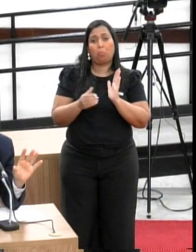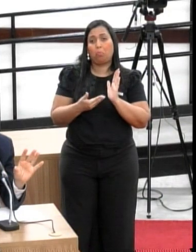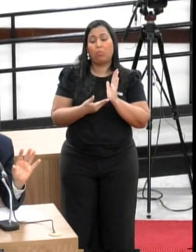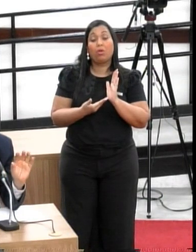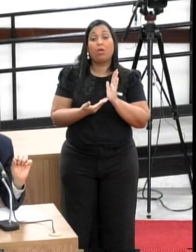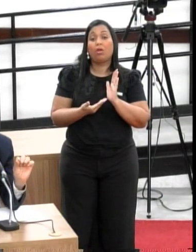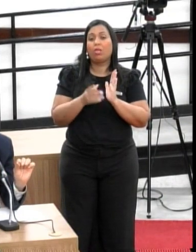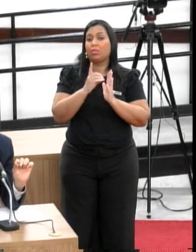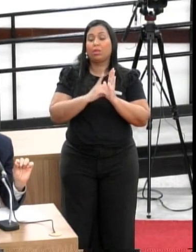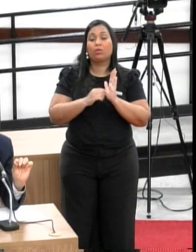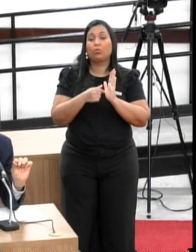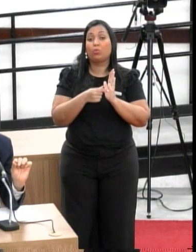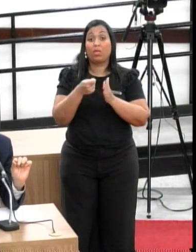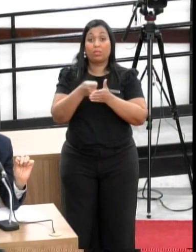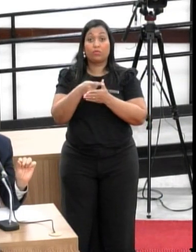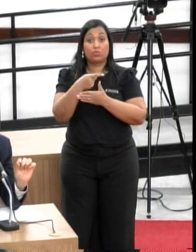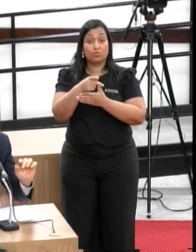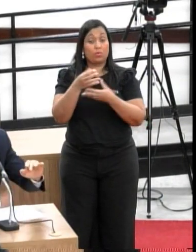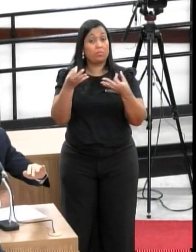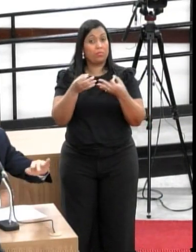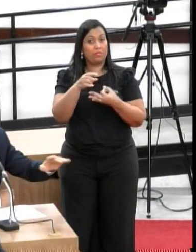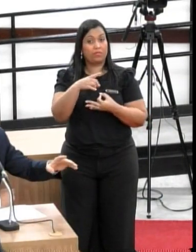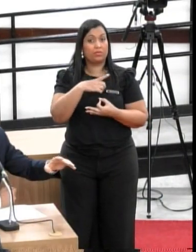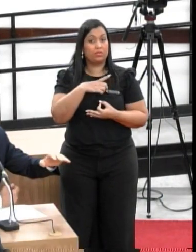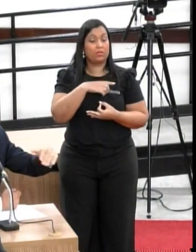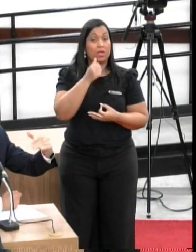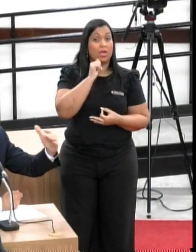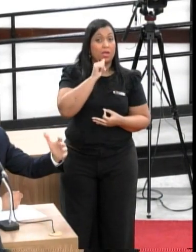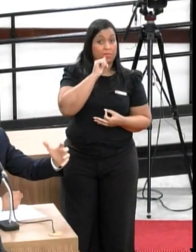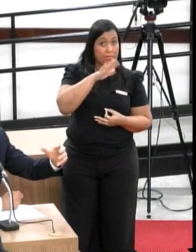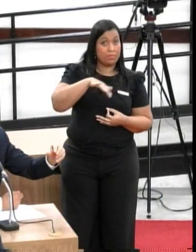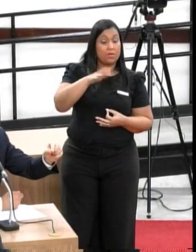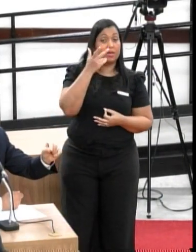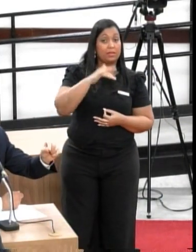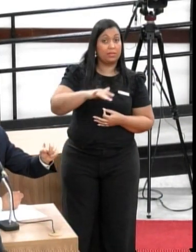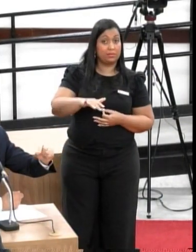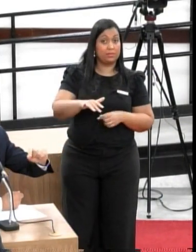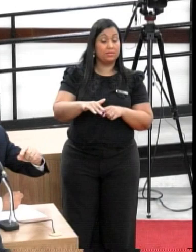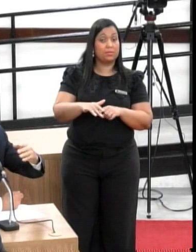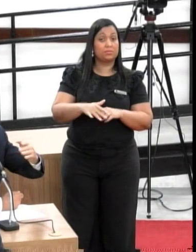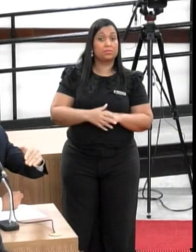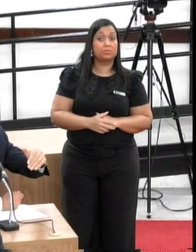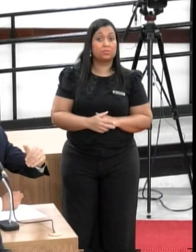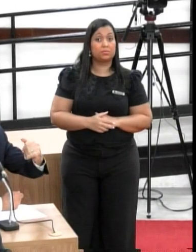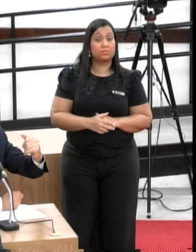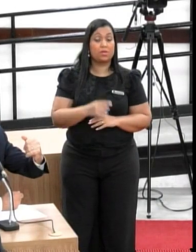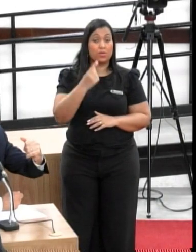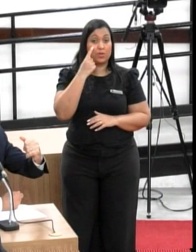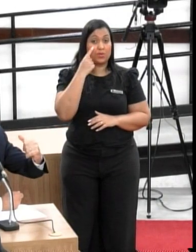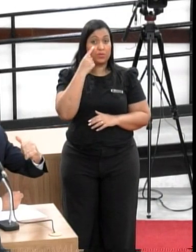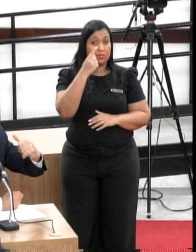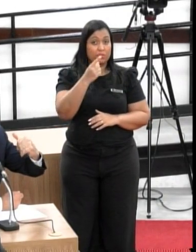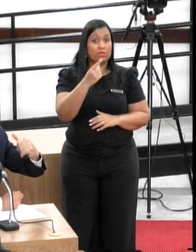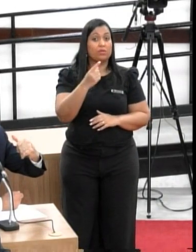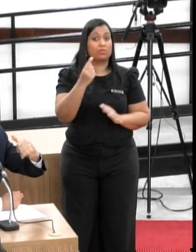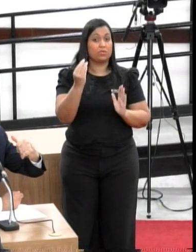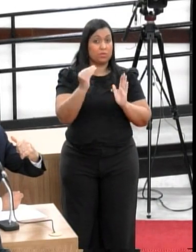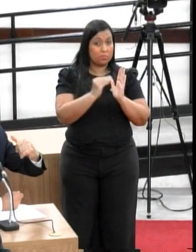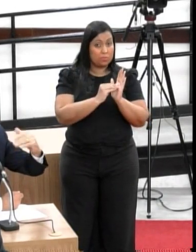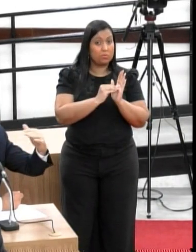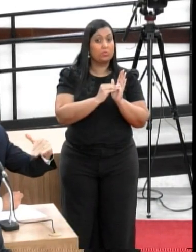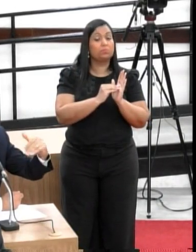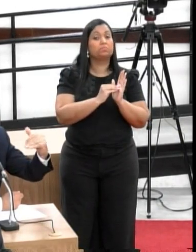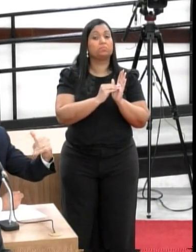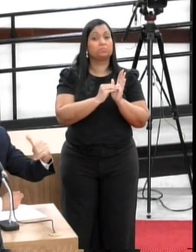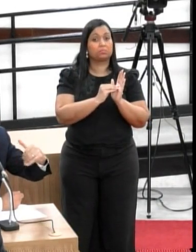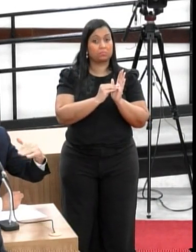eu acho que a defesa sua é perfeita, das mães e das crianças. Eu vi a sua postagem,